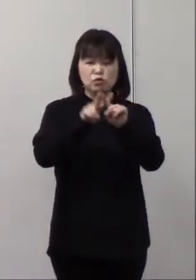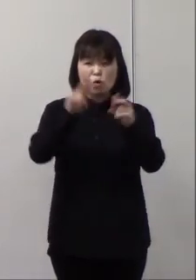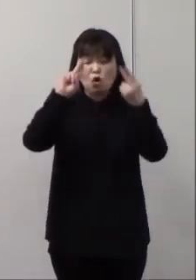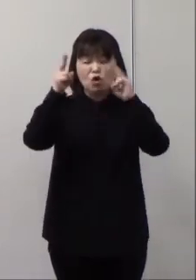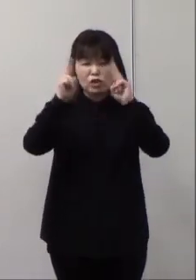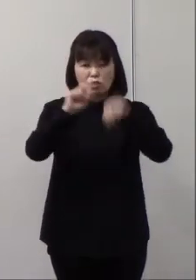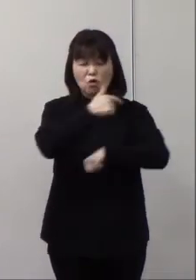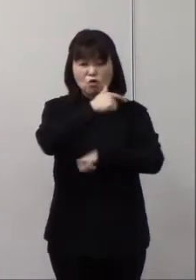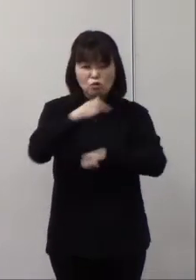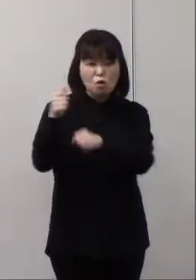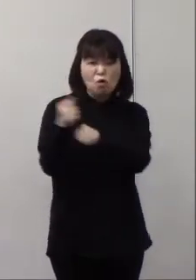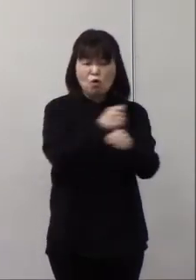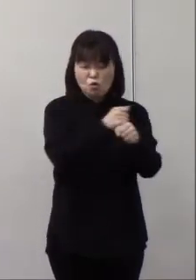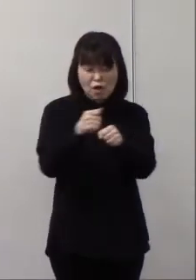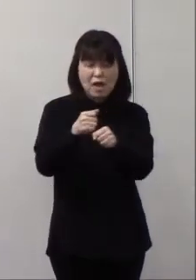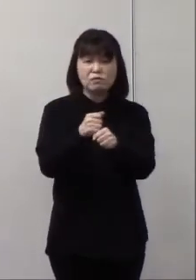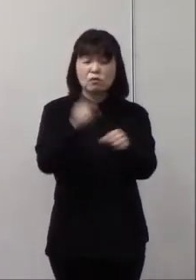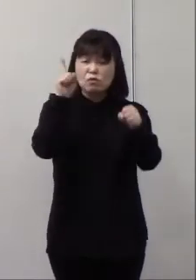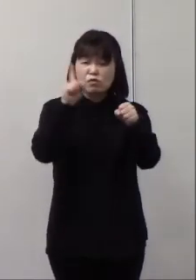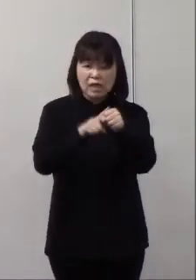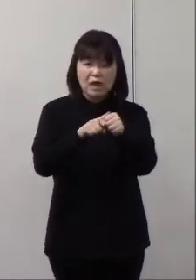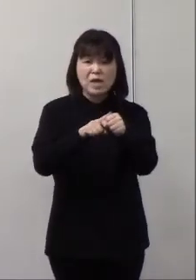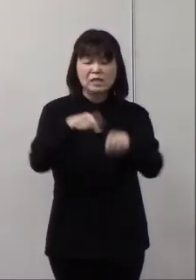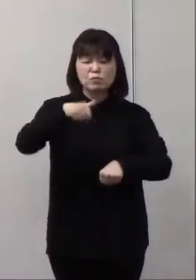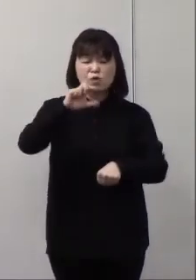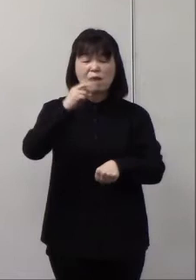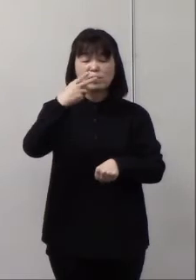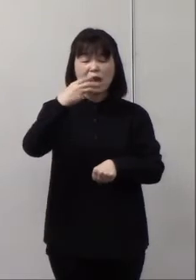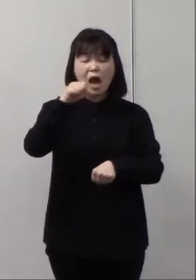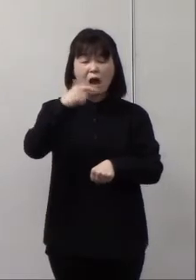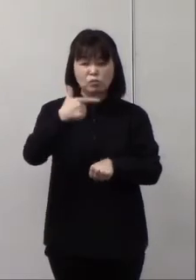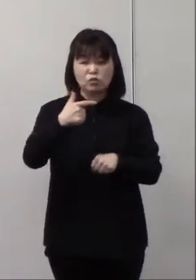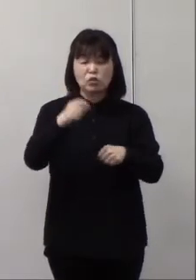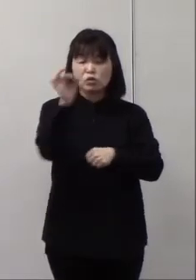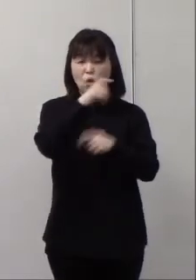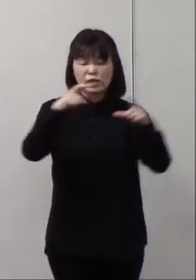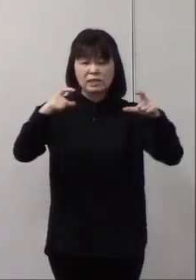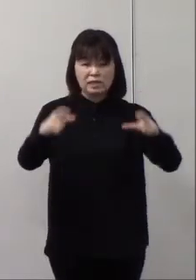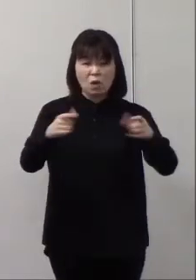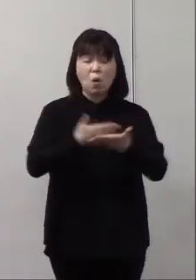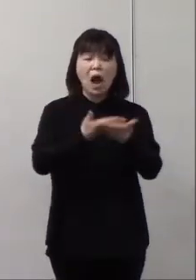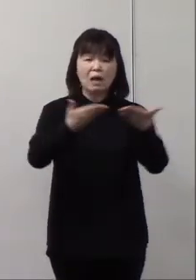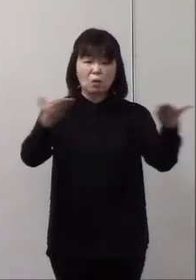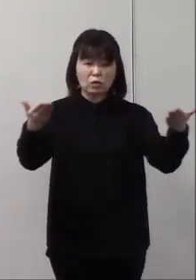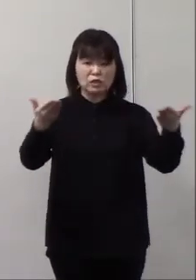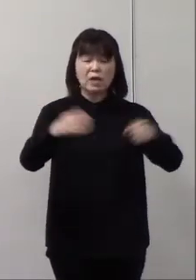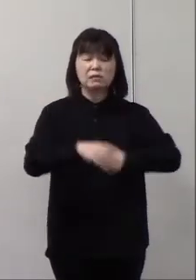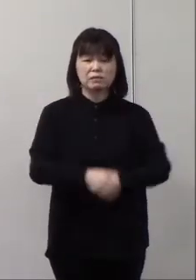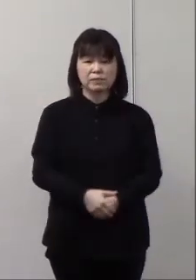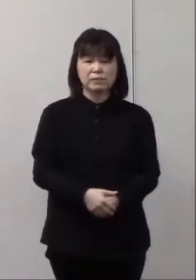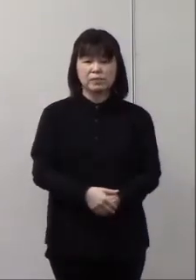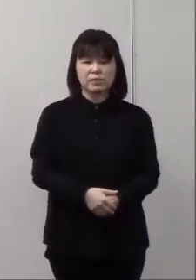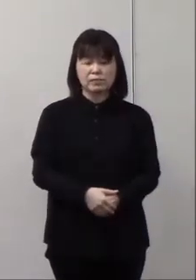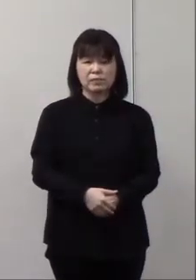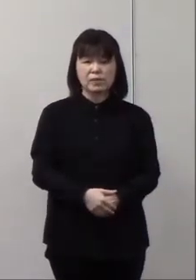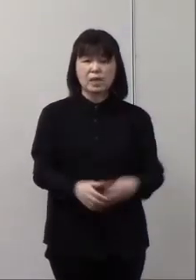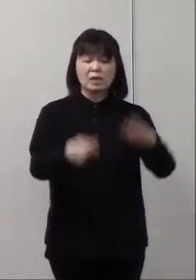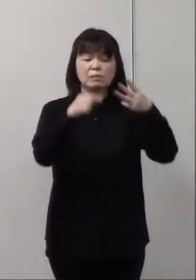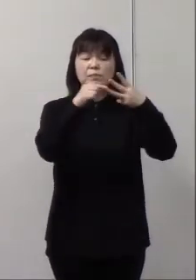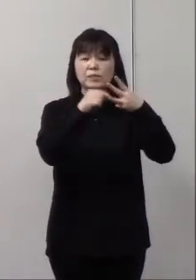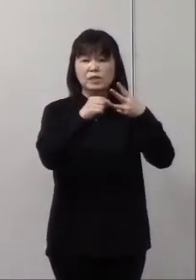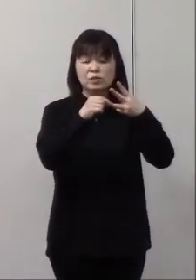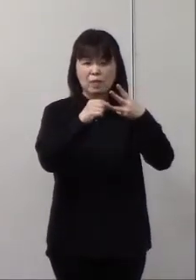行をやりたいと思っております。それから括弧4の方が今度は出雲の観光応援クーポン